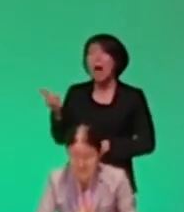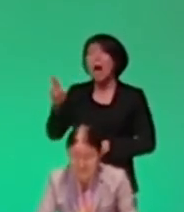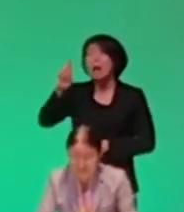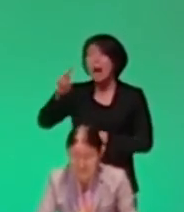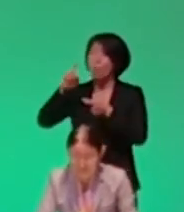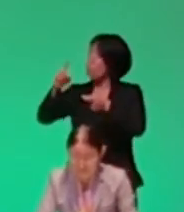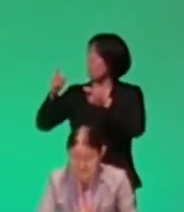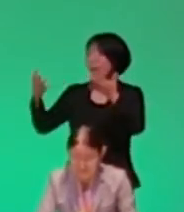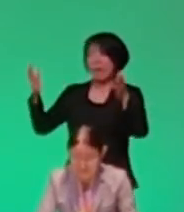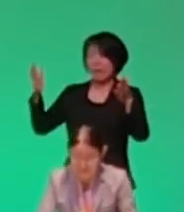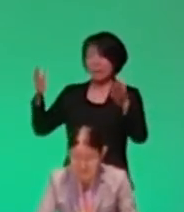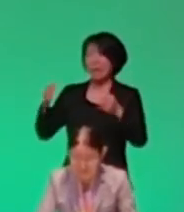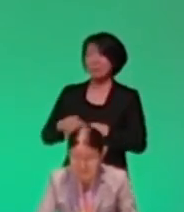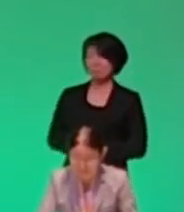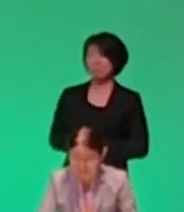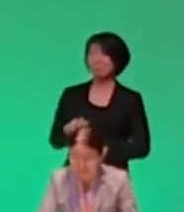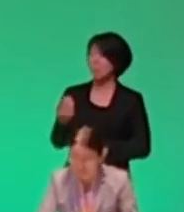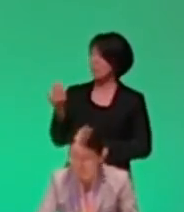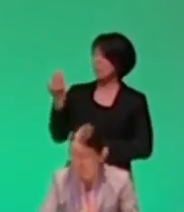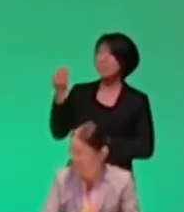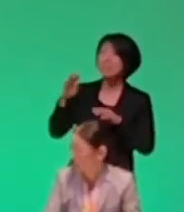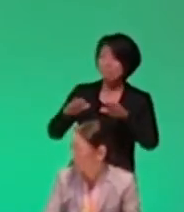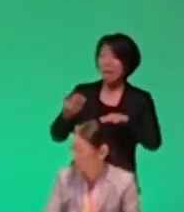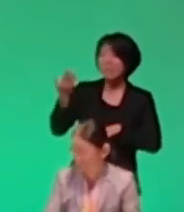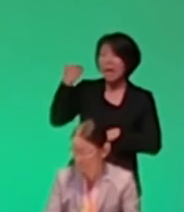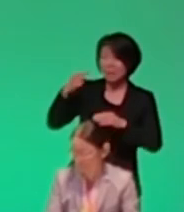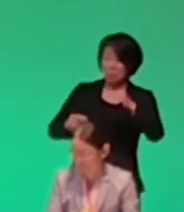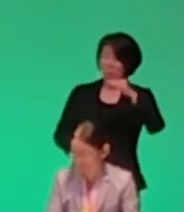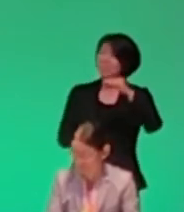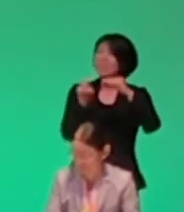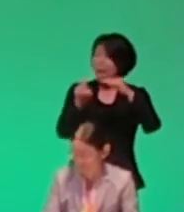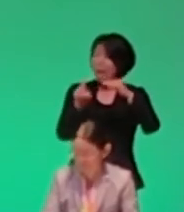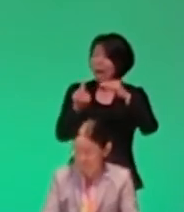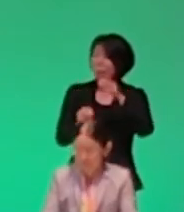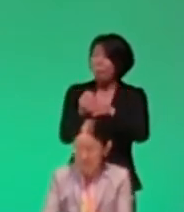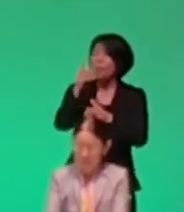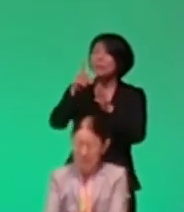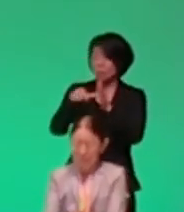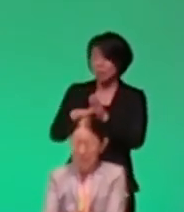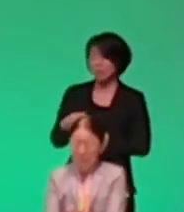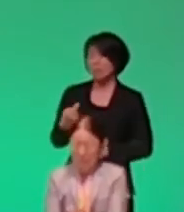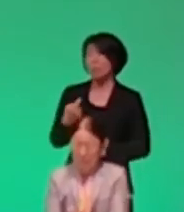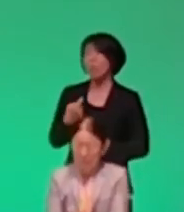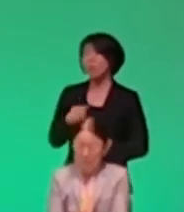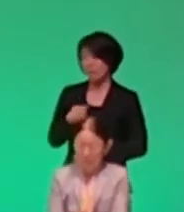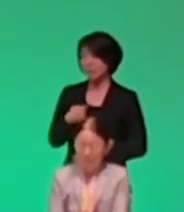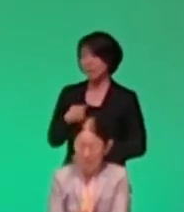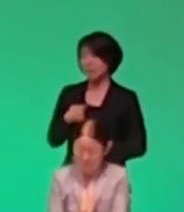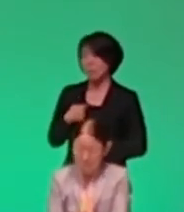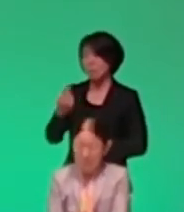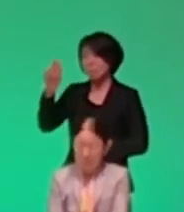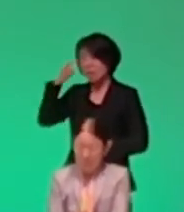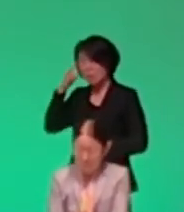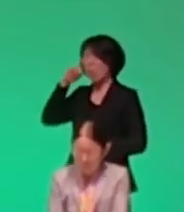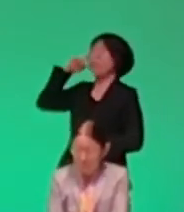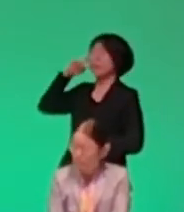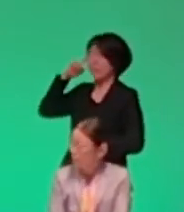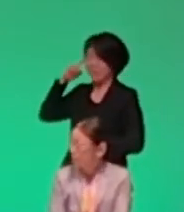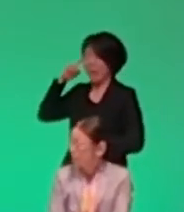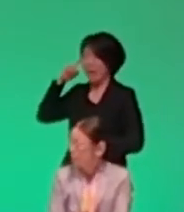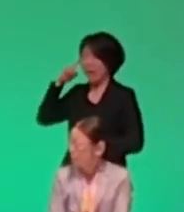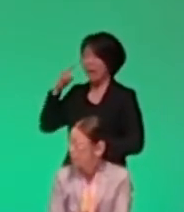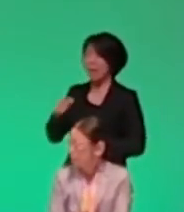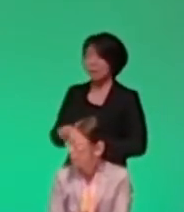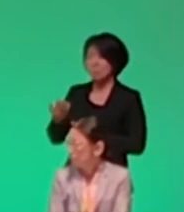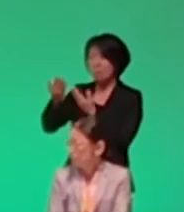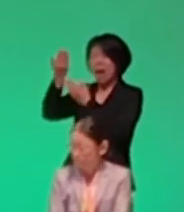ども、先日の事件が発生した時に私はフラッシュバックが起きてしまって、もうはるか